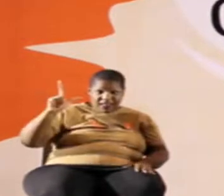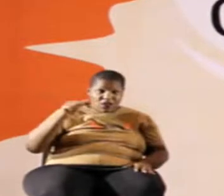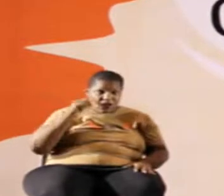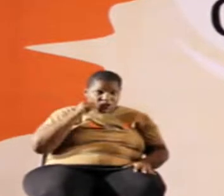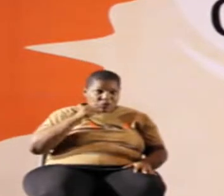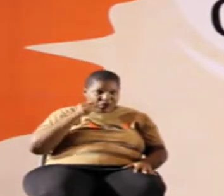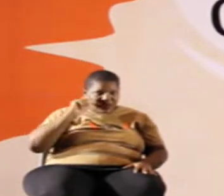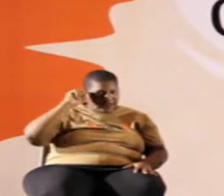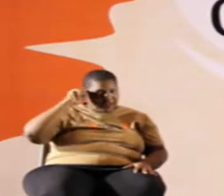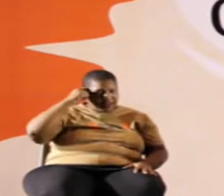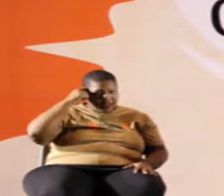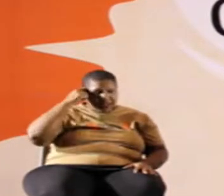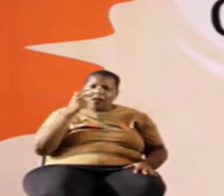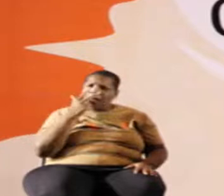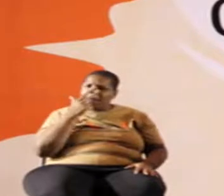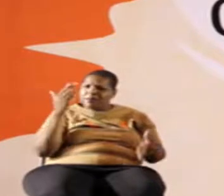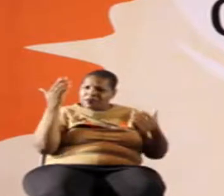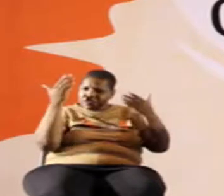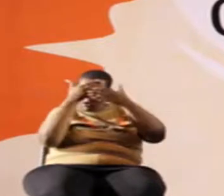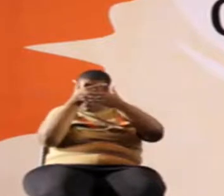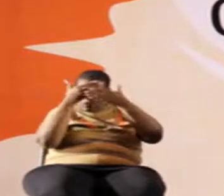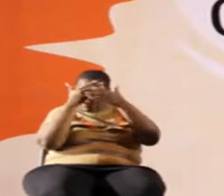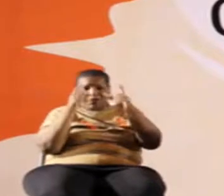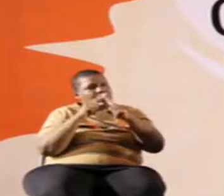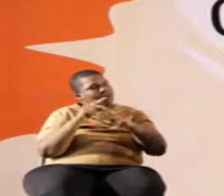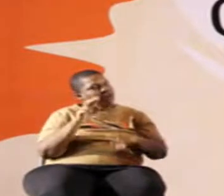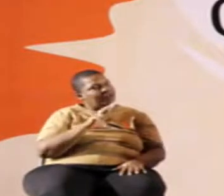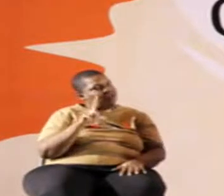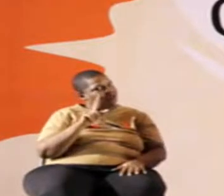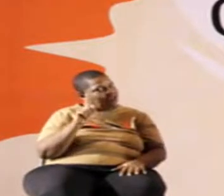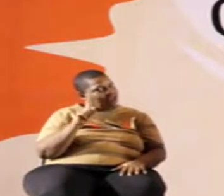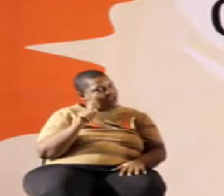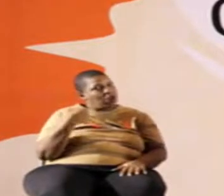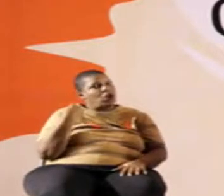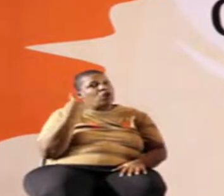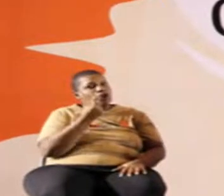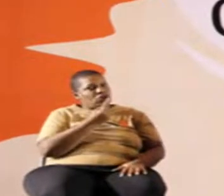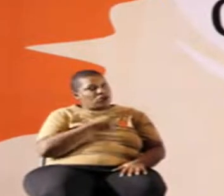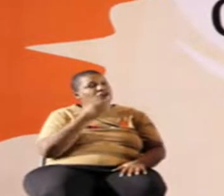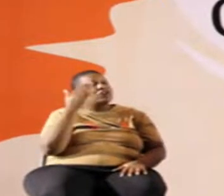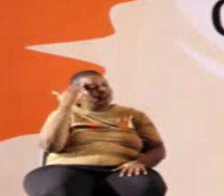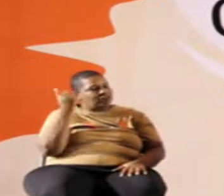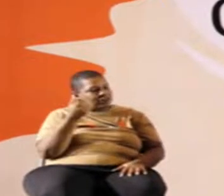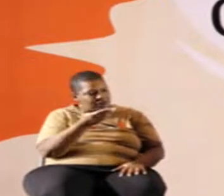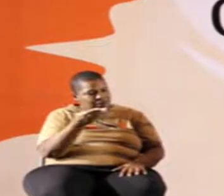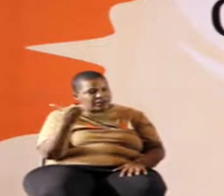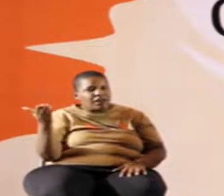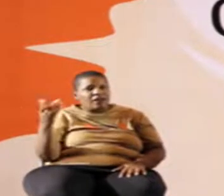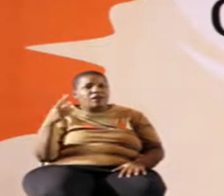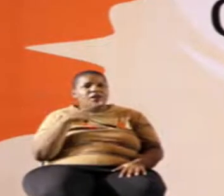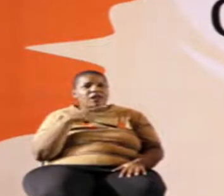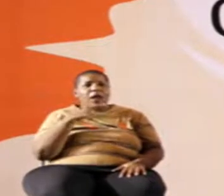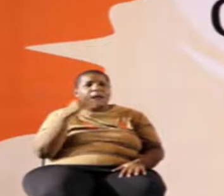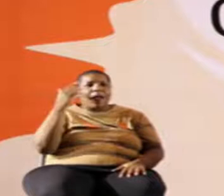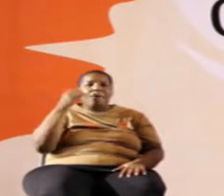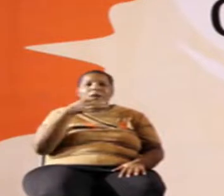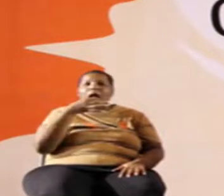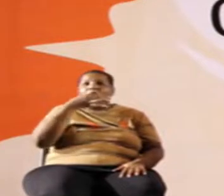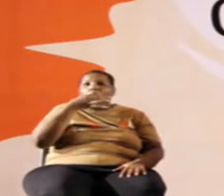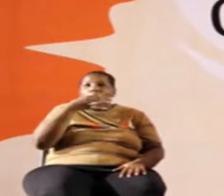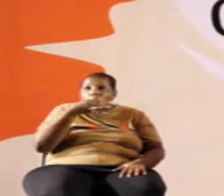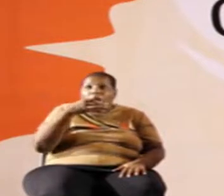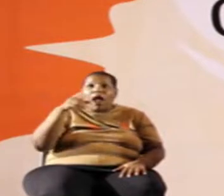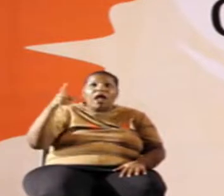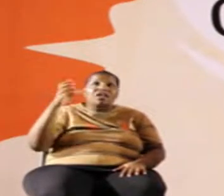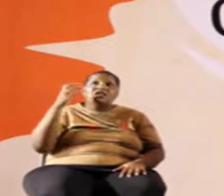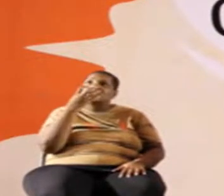que parecia uma liderança invisível, mas que não era, não é? Porque a gente, sabe igual a apito de cachorro? Hoje em dia fala de apito